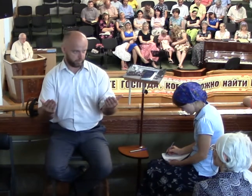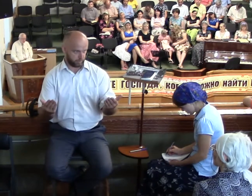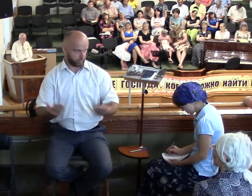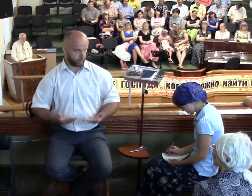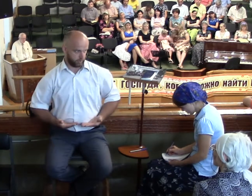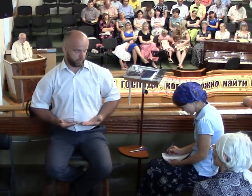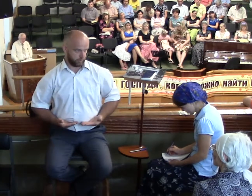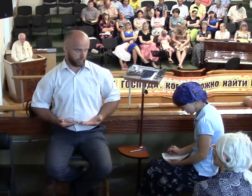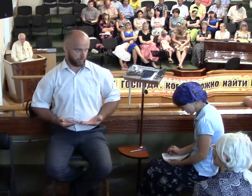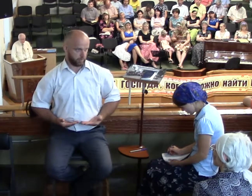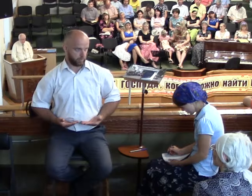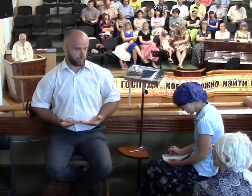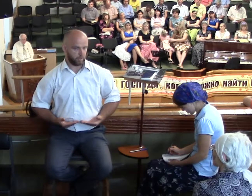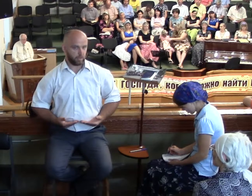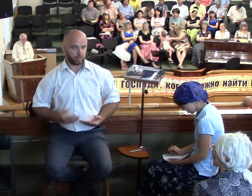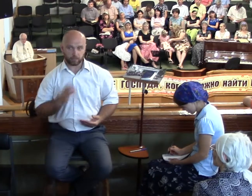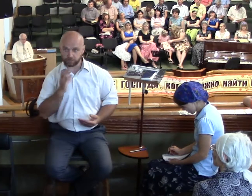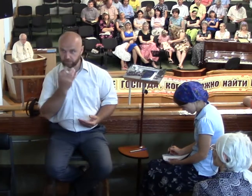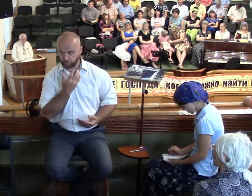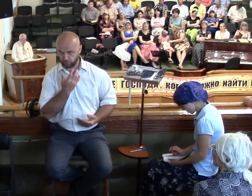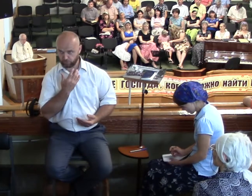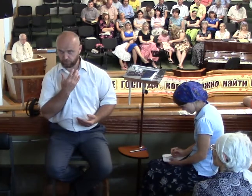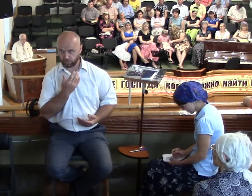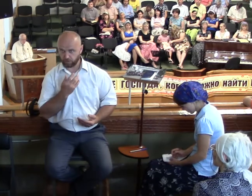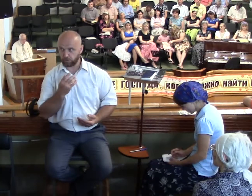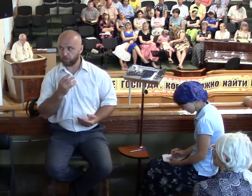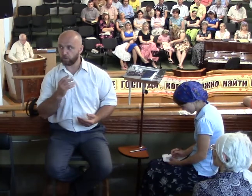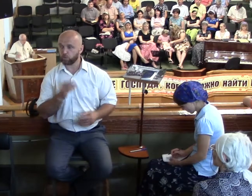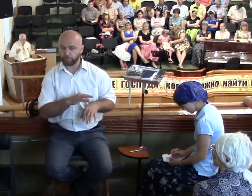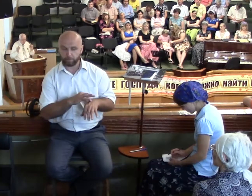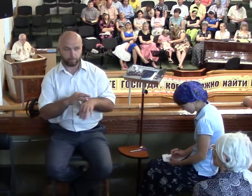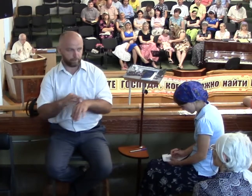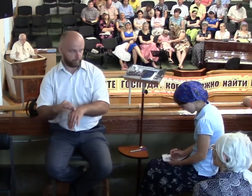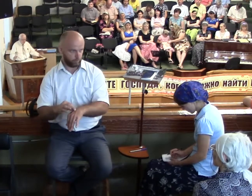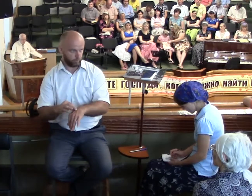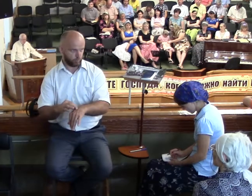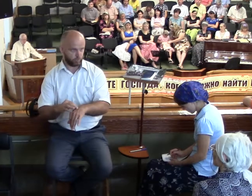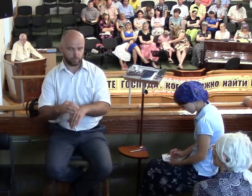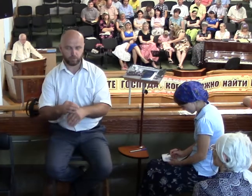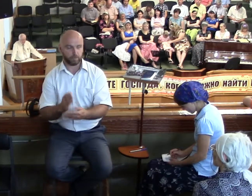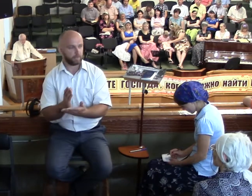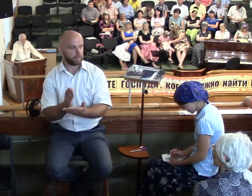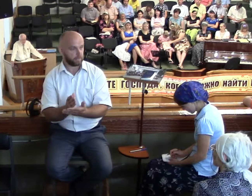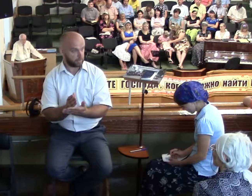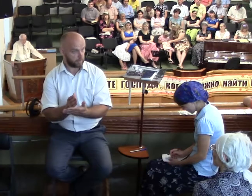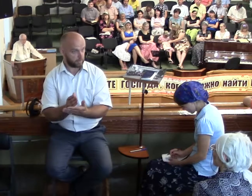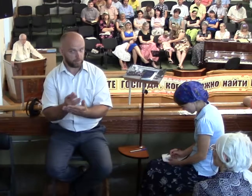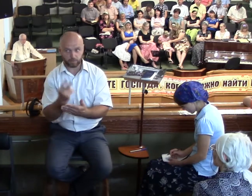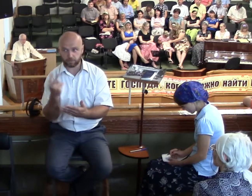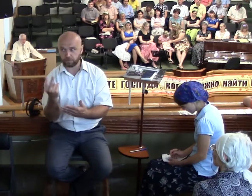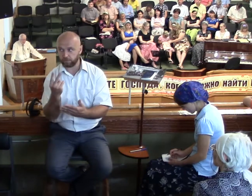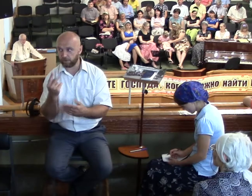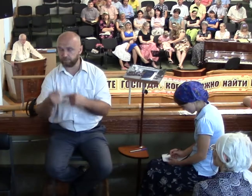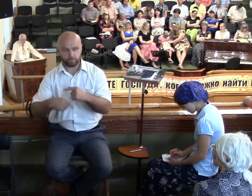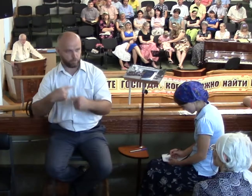путь, это очень серьезно, куда он приведет. Есть только две вечности. Есть вечность с